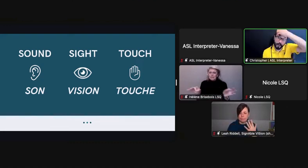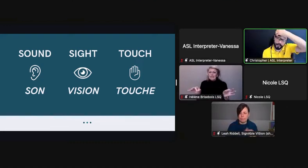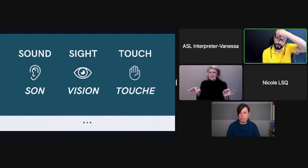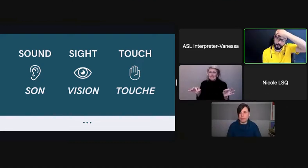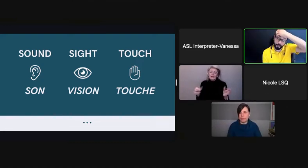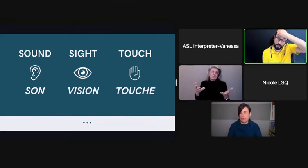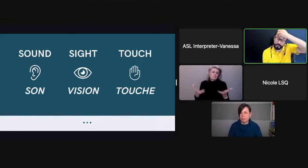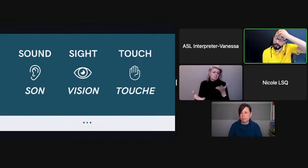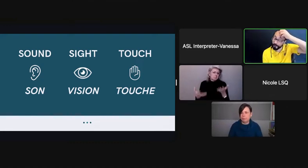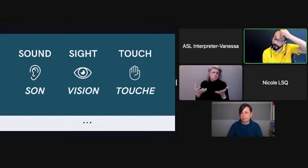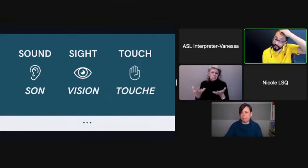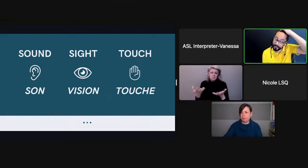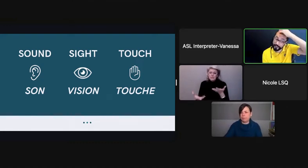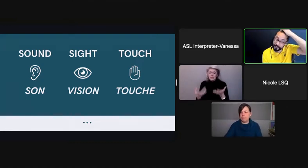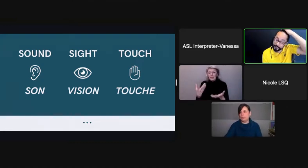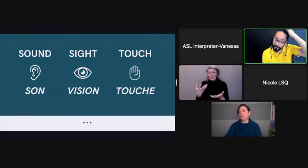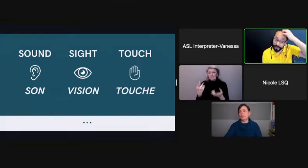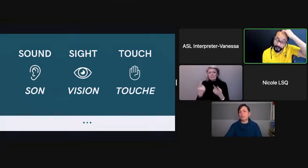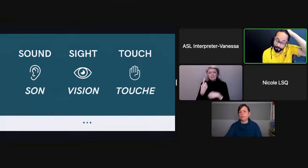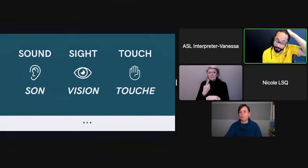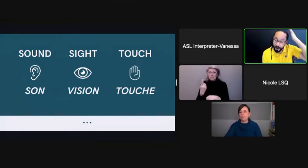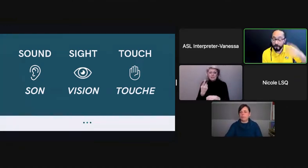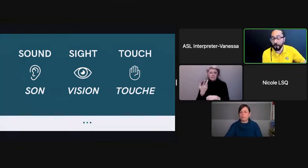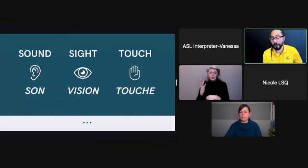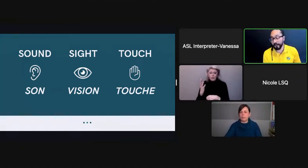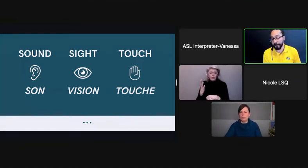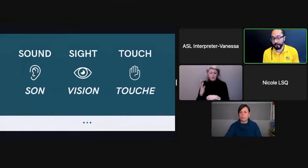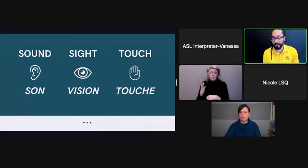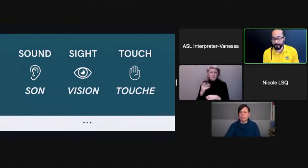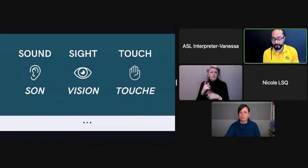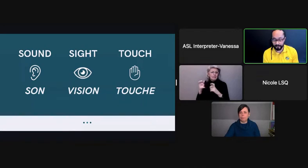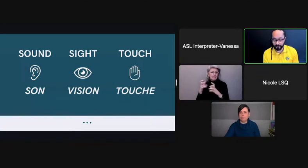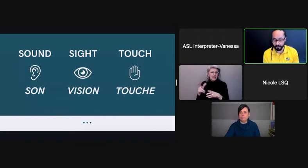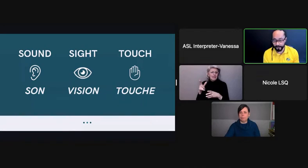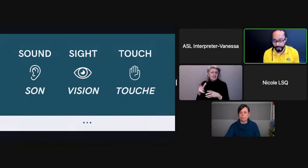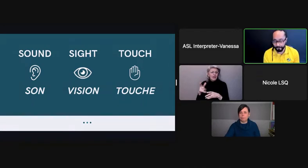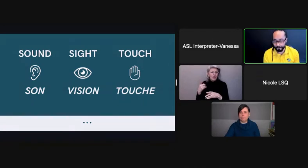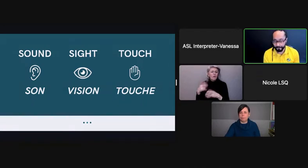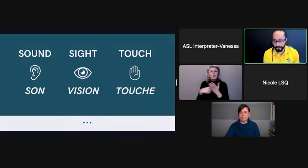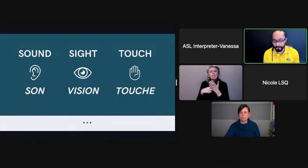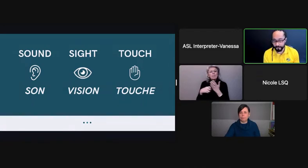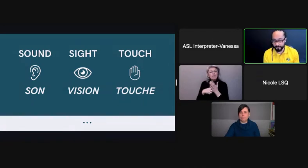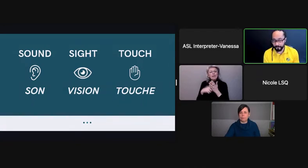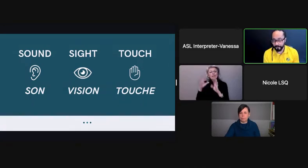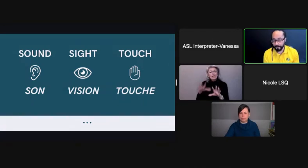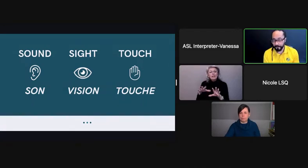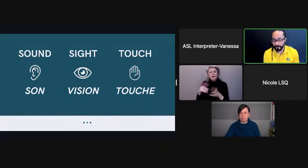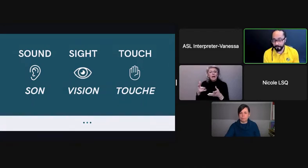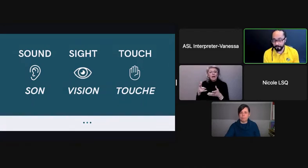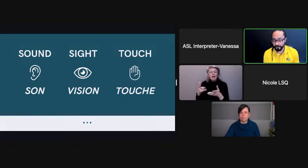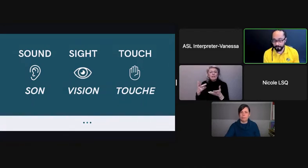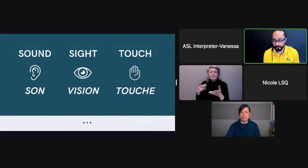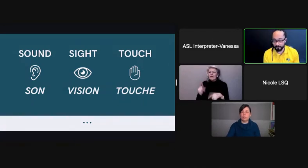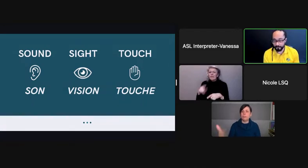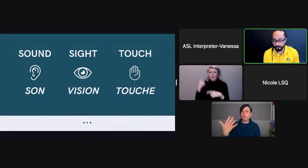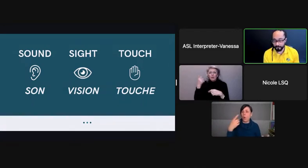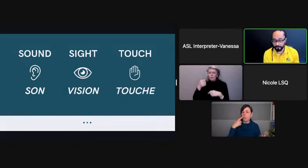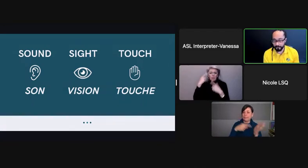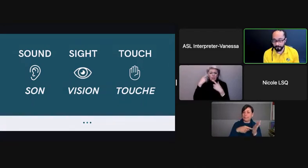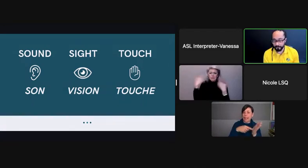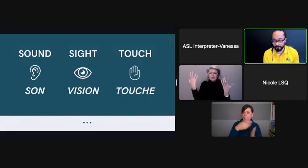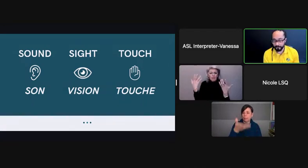'est peut-être quelque chose auquel l'administration du lieu de spectacle n'aurait peut-être même pas pensé. Et